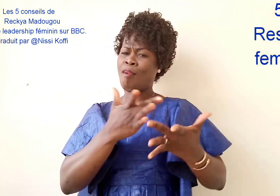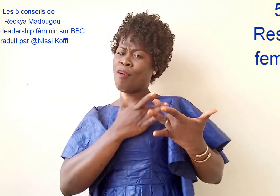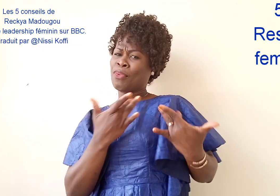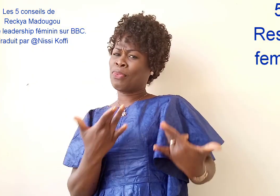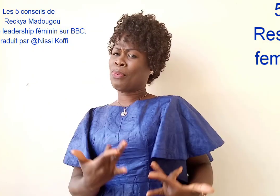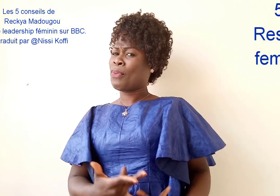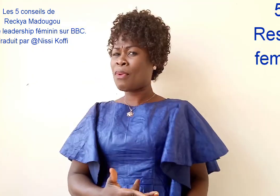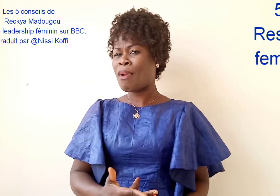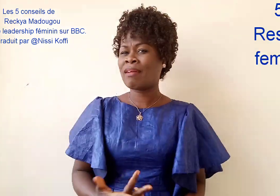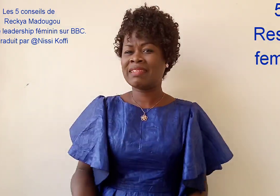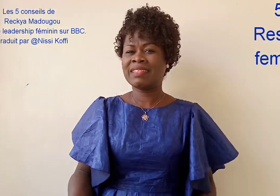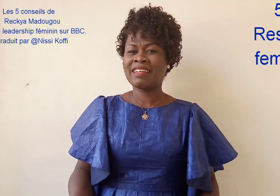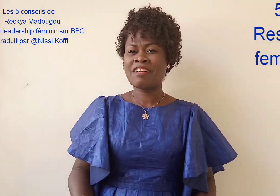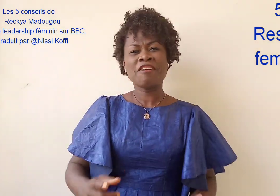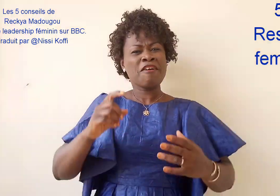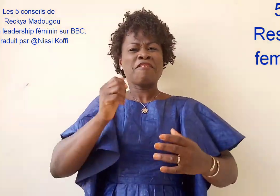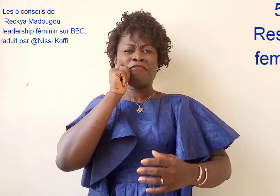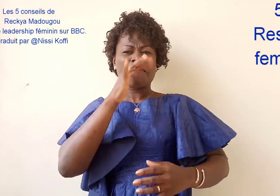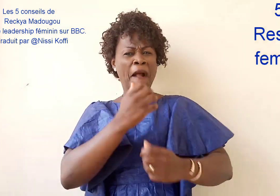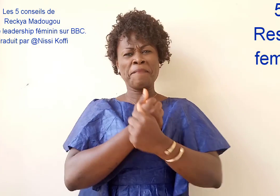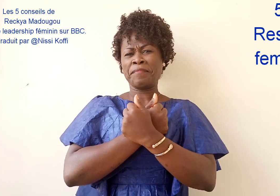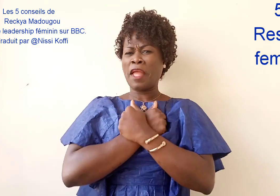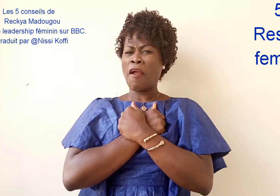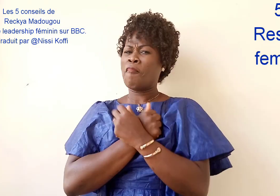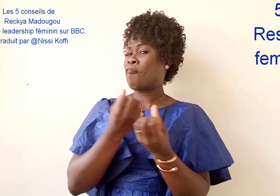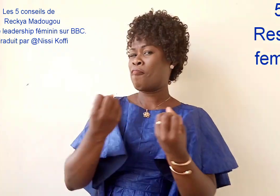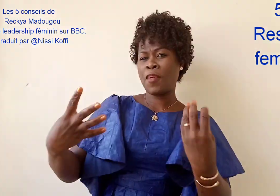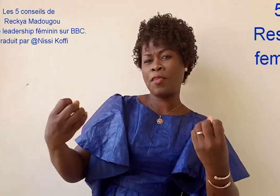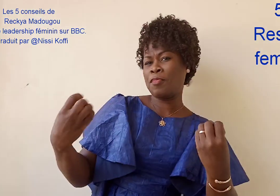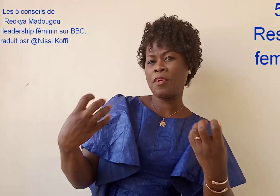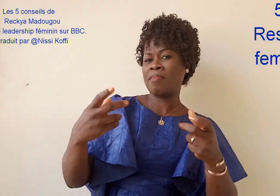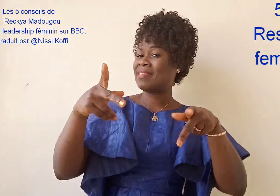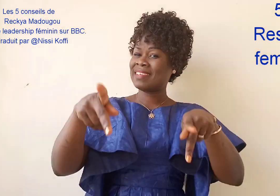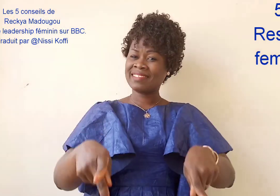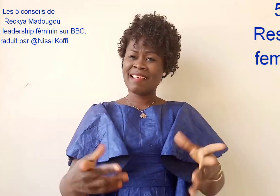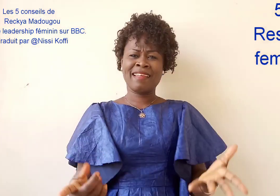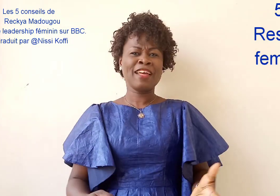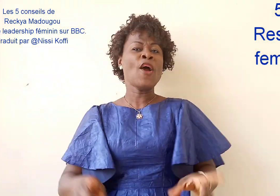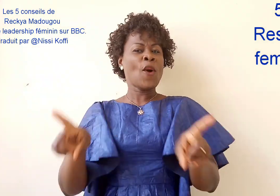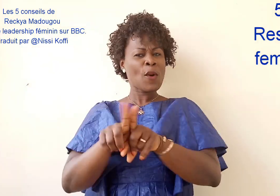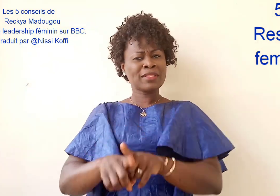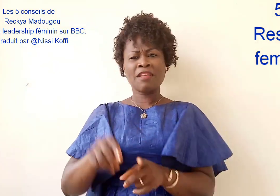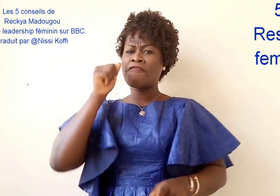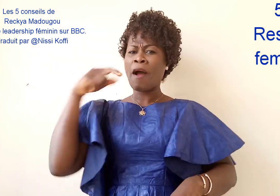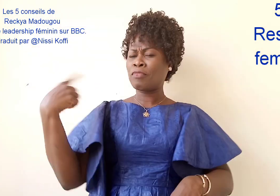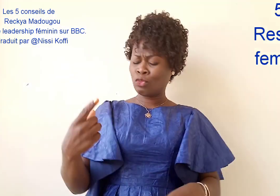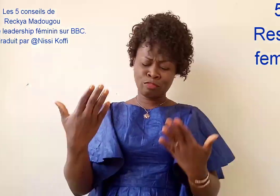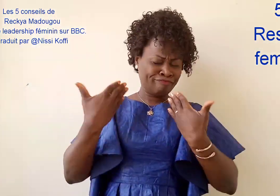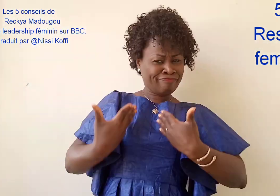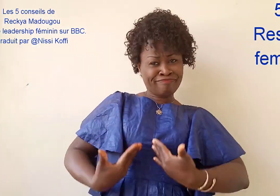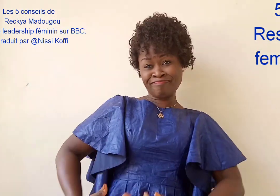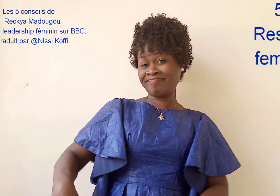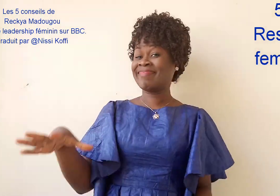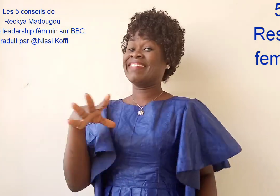de cœur, de tendresse, d'amour. Vous restez une femme sur ses hauts talons. Vous restez très féminine, très chic. Et